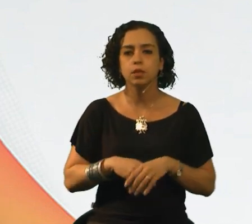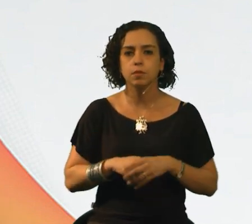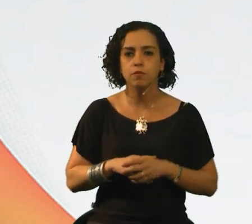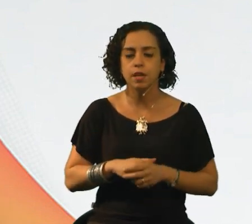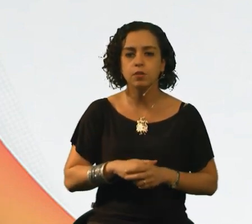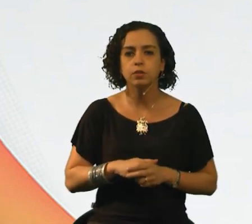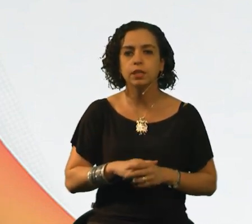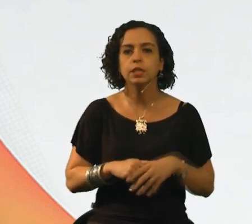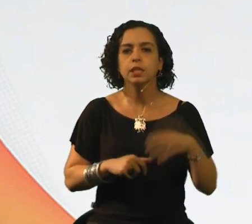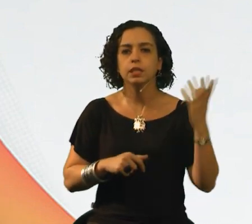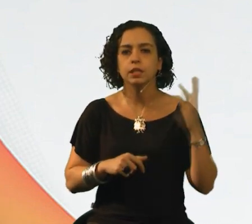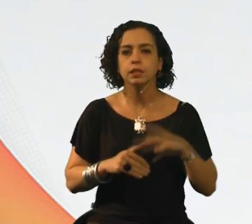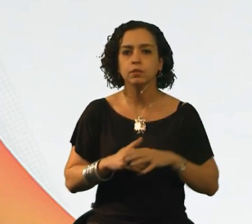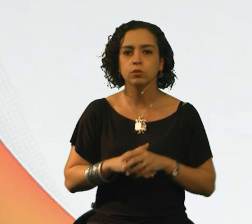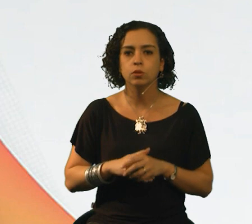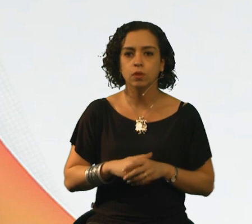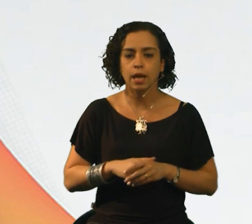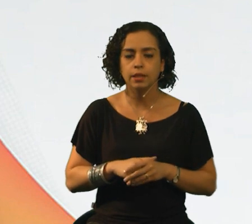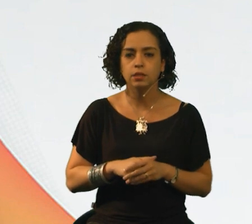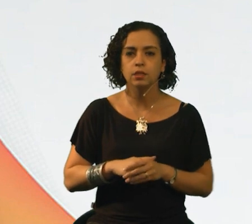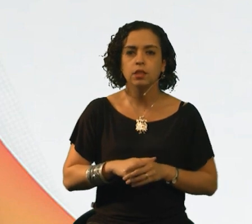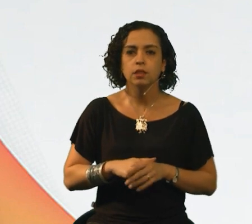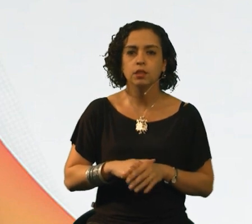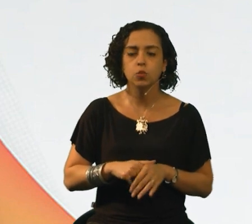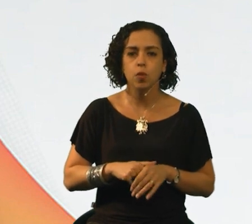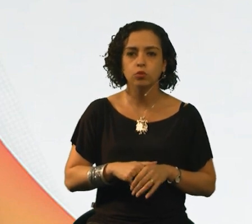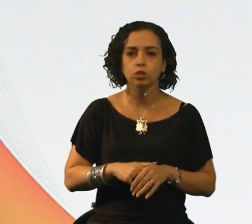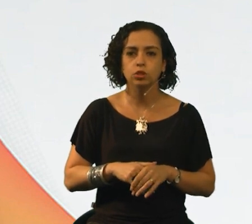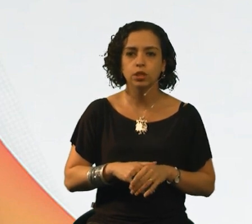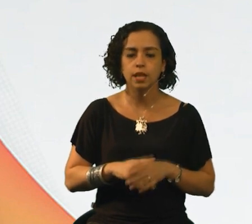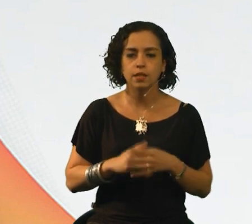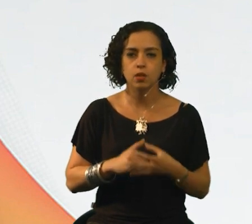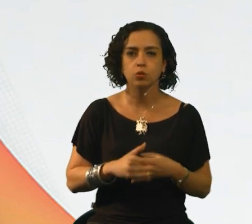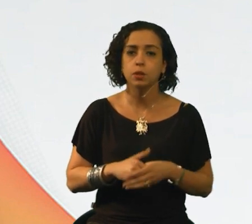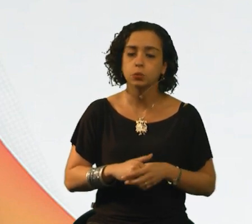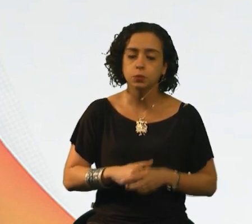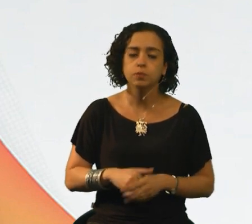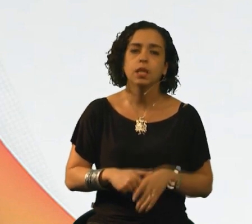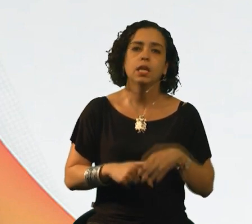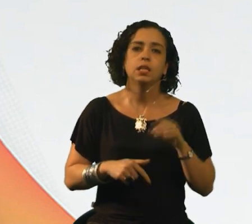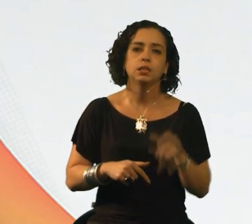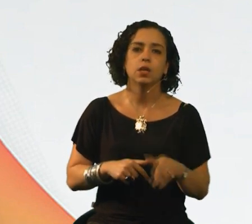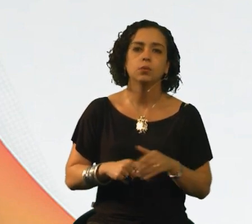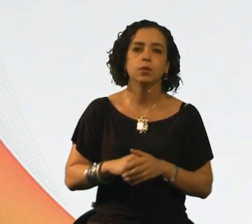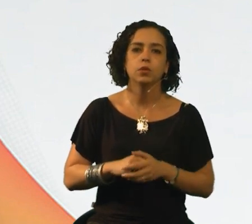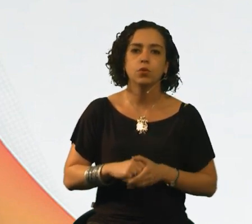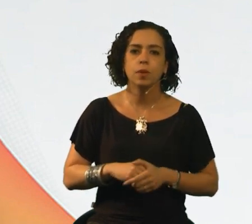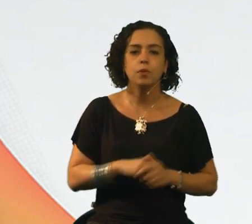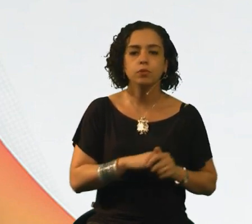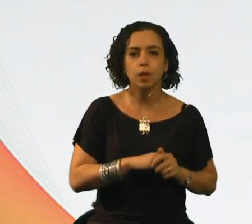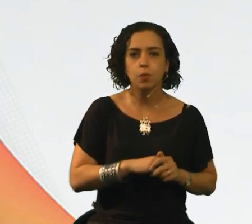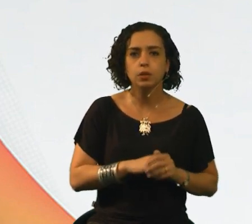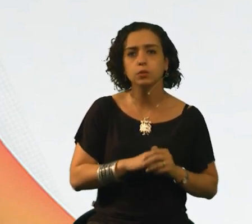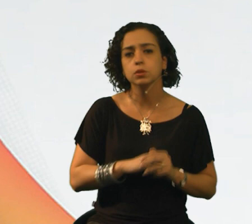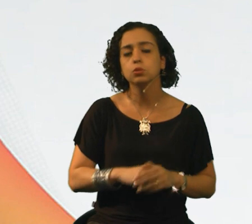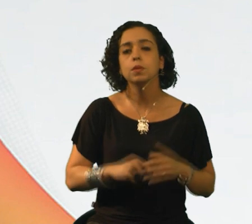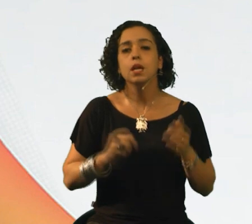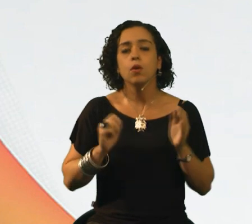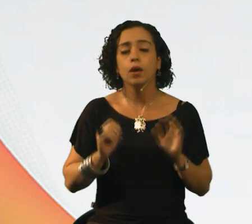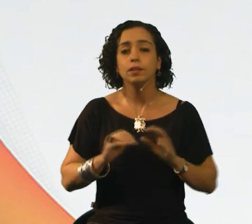pergunta me veio, né, no online responde de redação número 1, então eu resolvi aprofundar um pouquinho nisso. Olha,